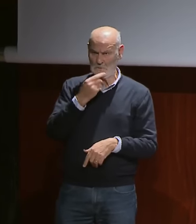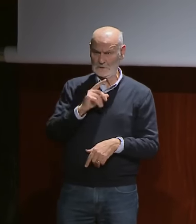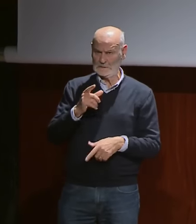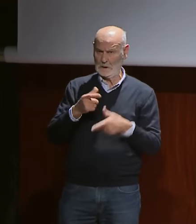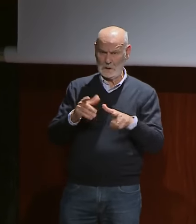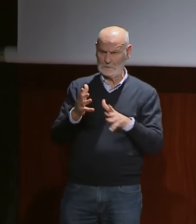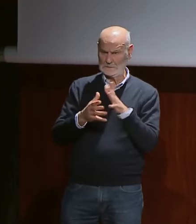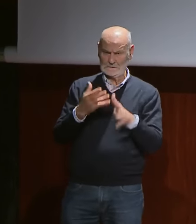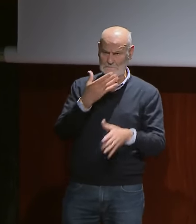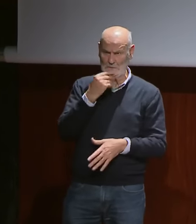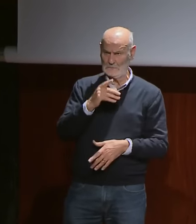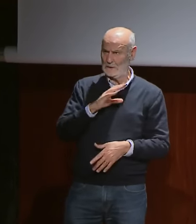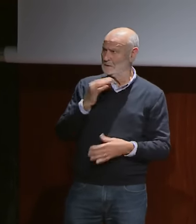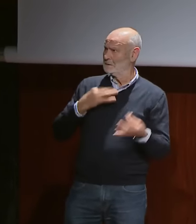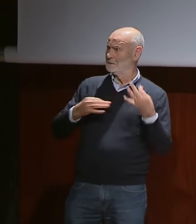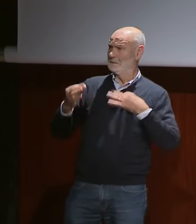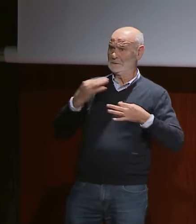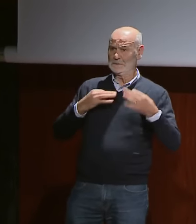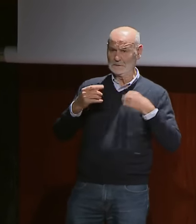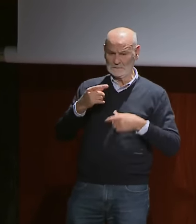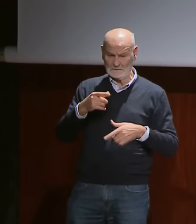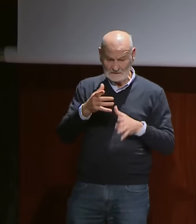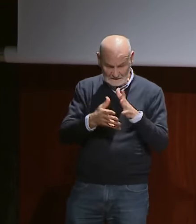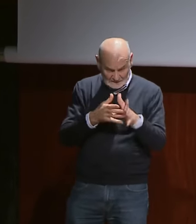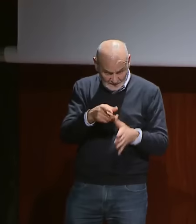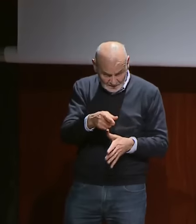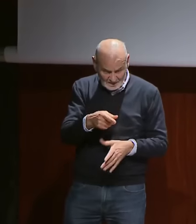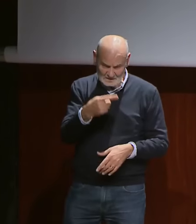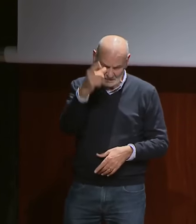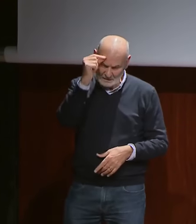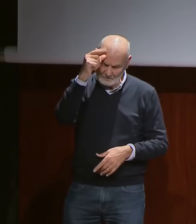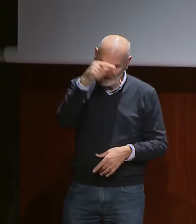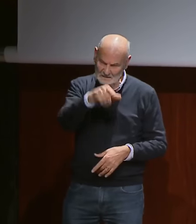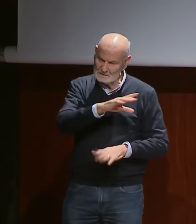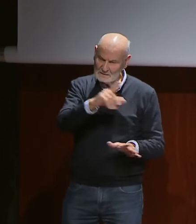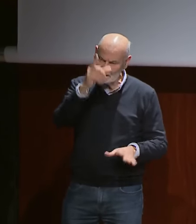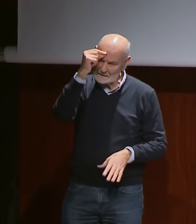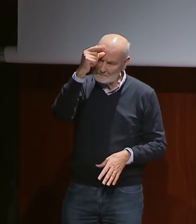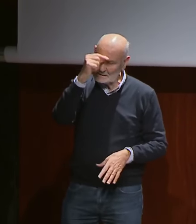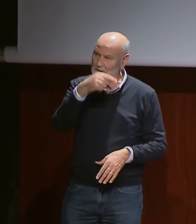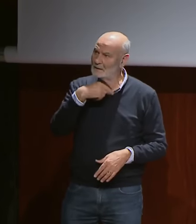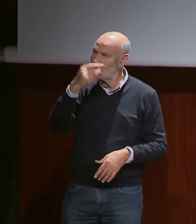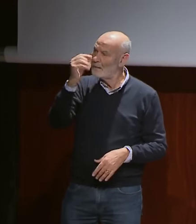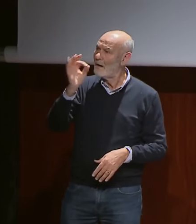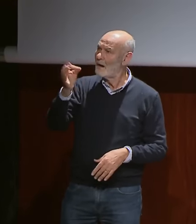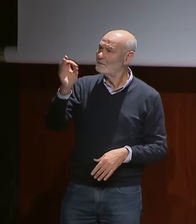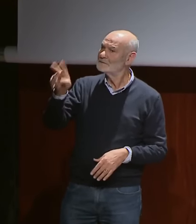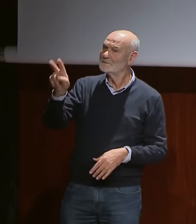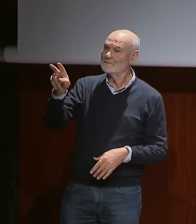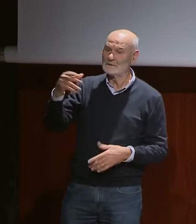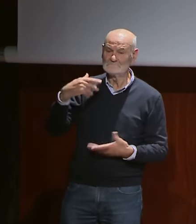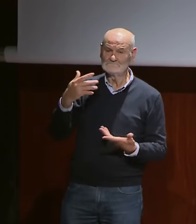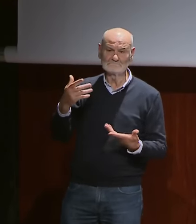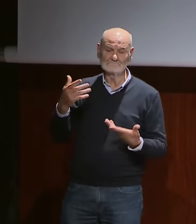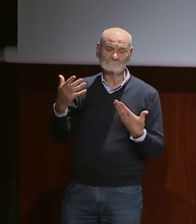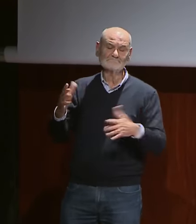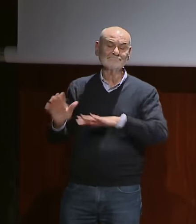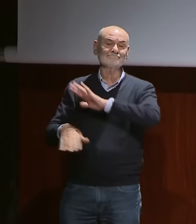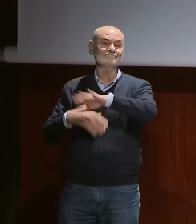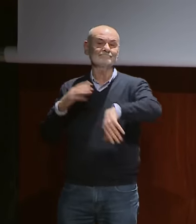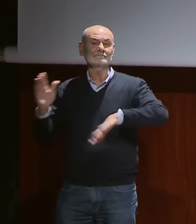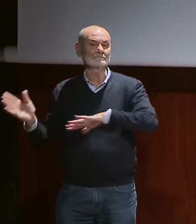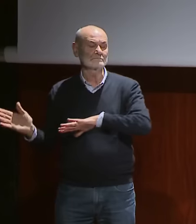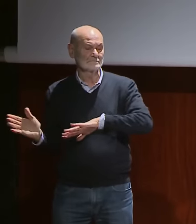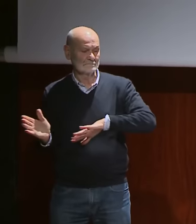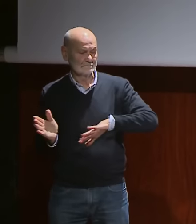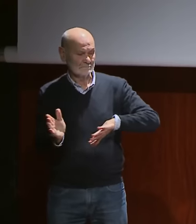une identité d'être sourd. Moi, c'est vraiment quelque chose que j'ai appris tardivement, même à reconnaître la langue des signes,